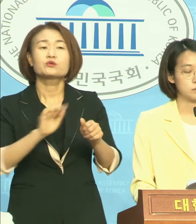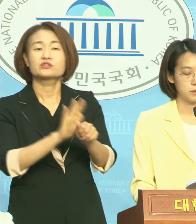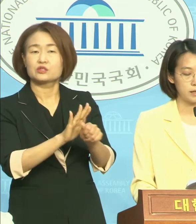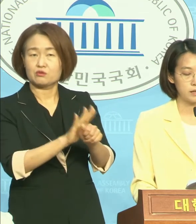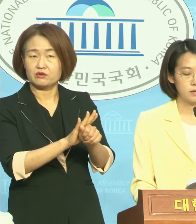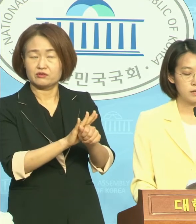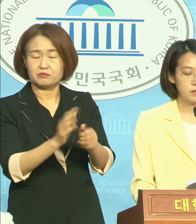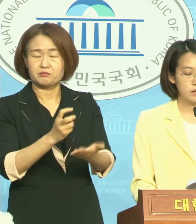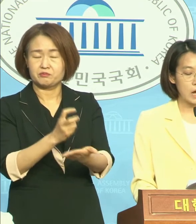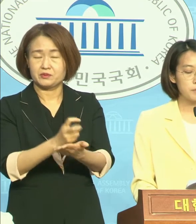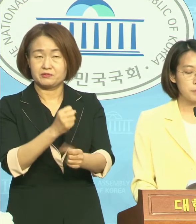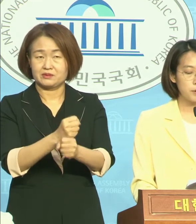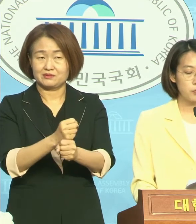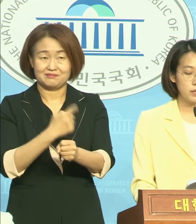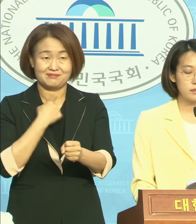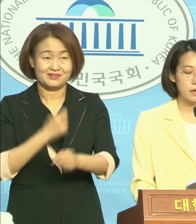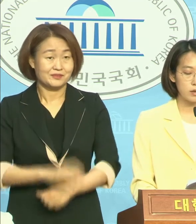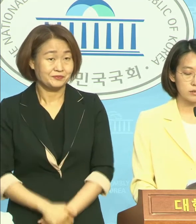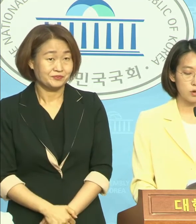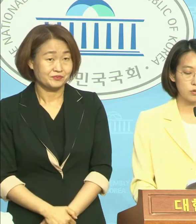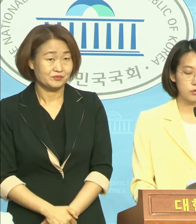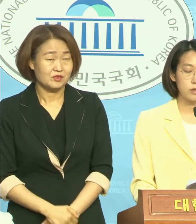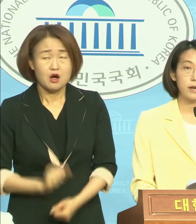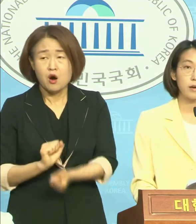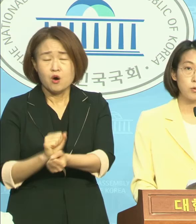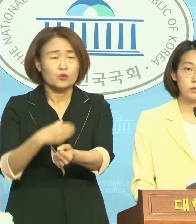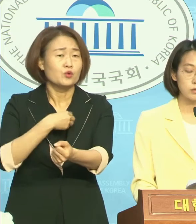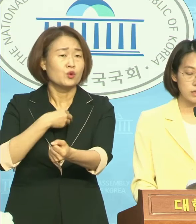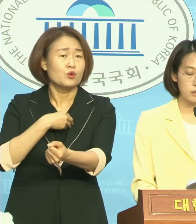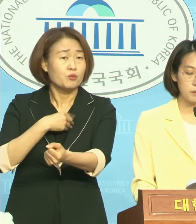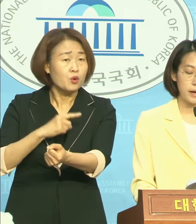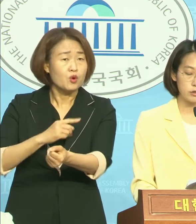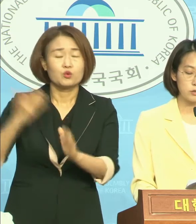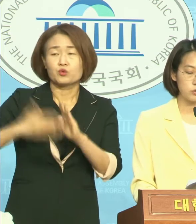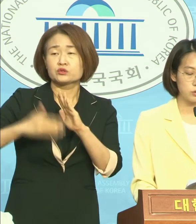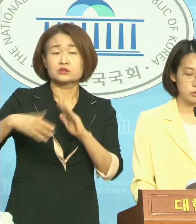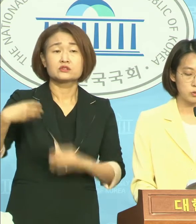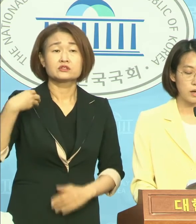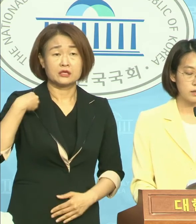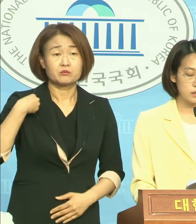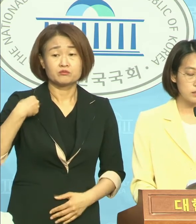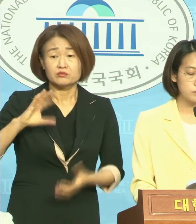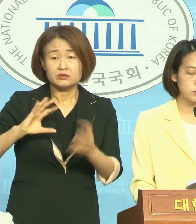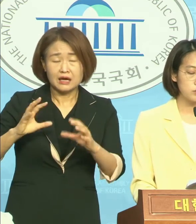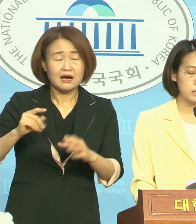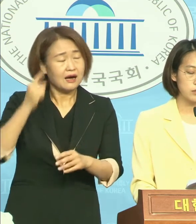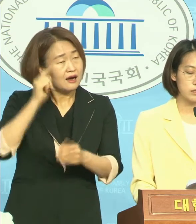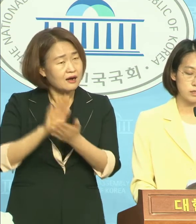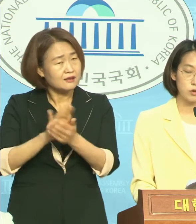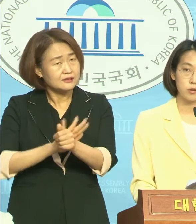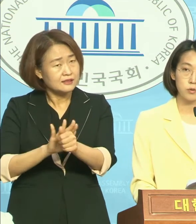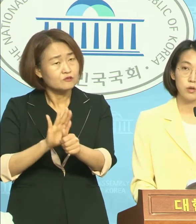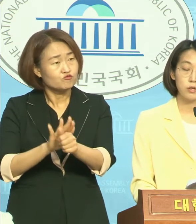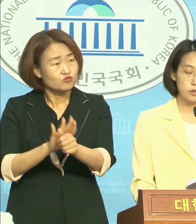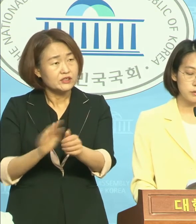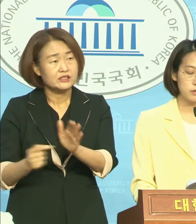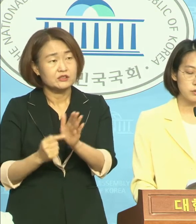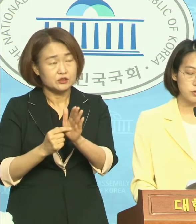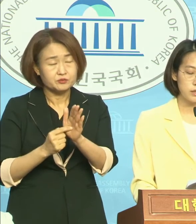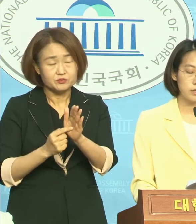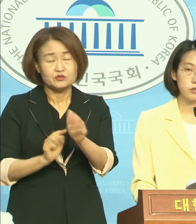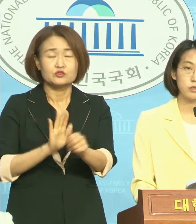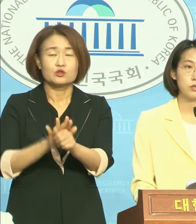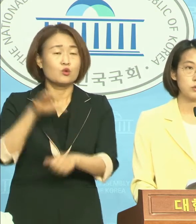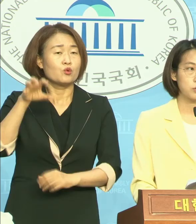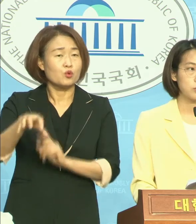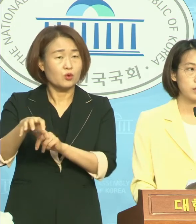규정했습니다 감염병 위기 상황에서 국가의 공적 책임 이 발휘될 수 있도록 긴급지원 기관을 지정하고 서비스